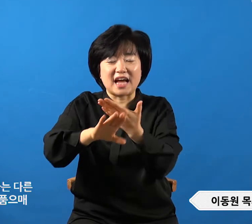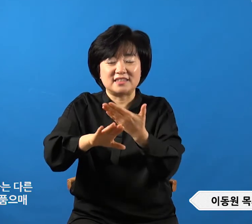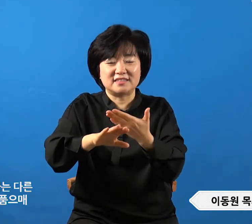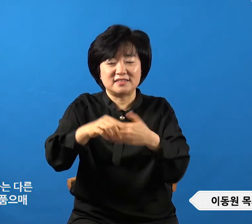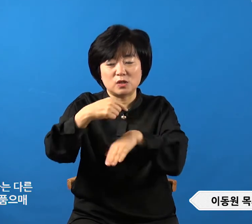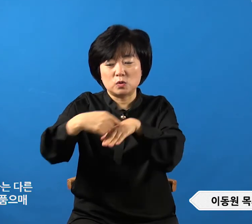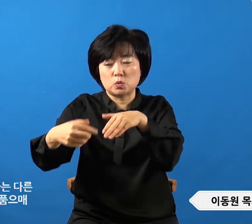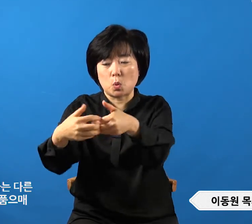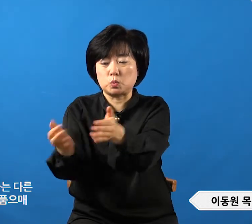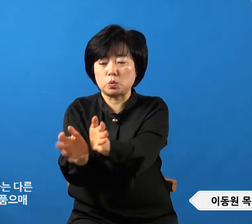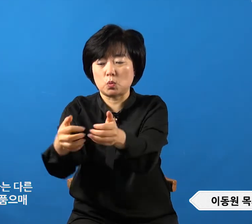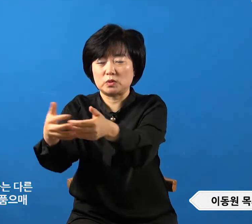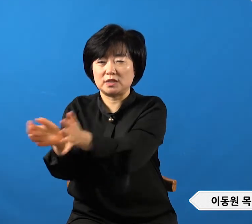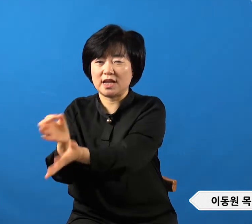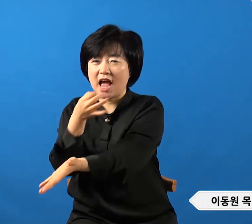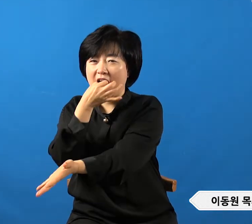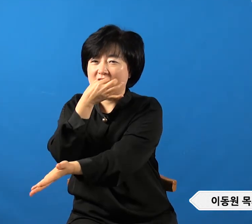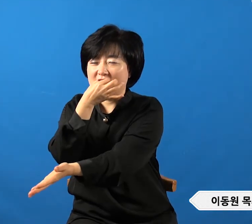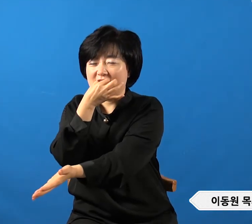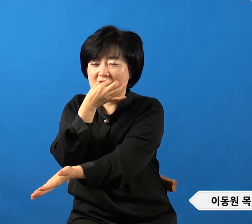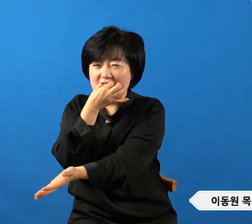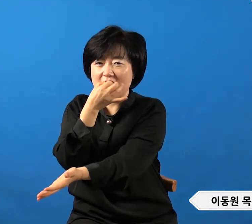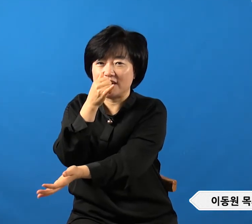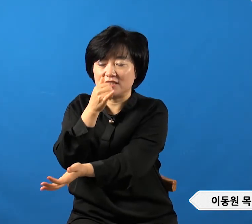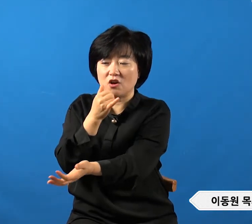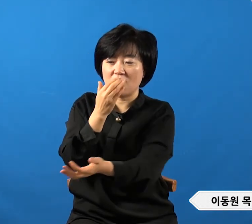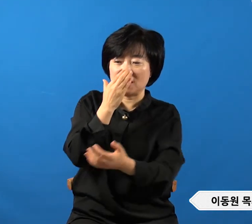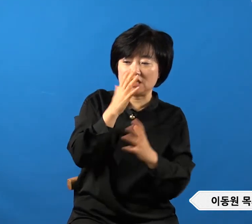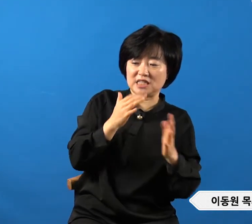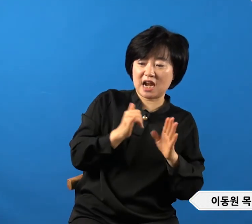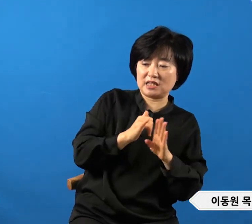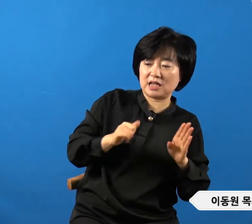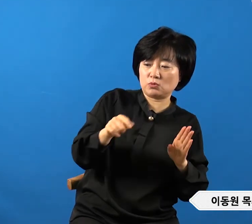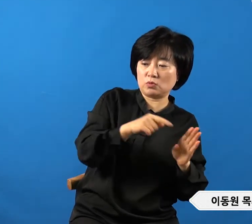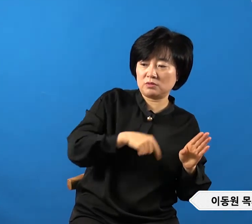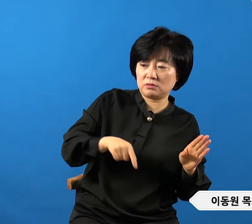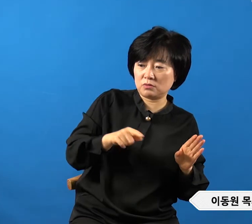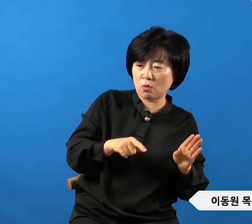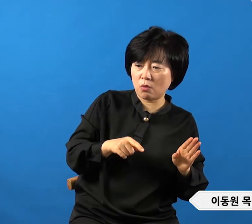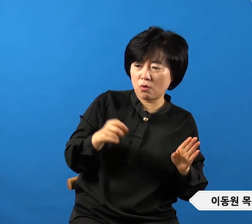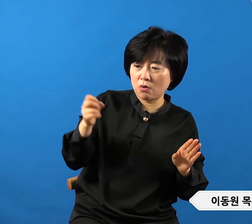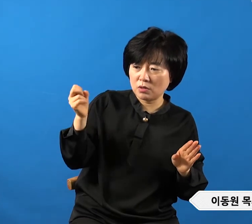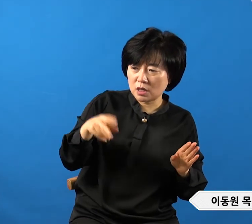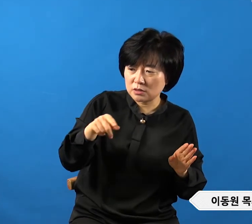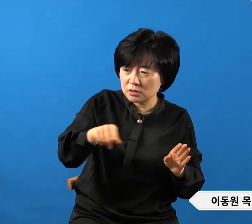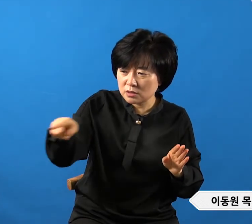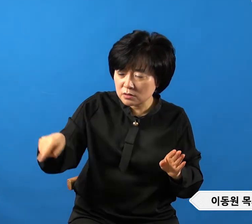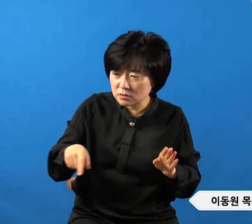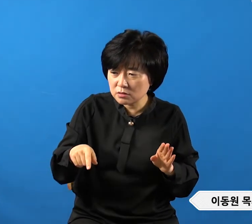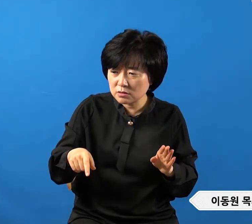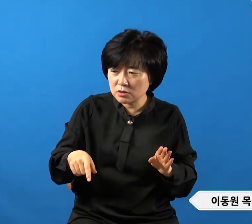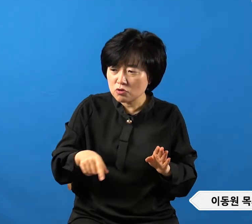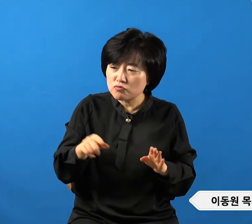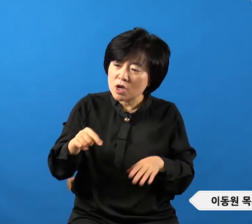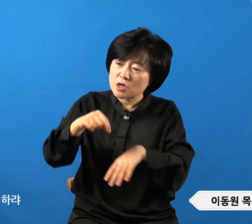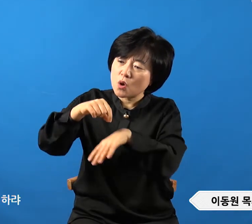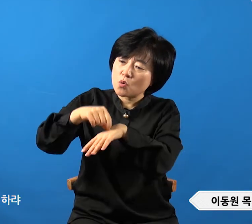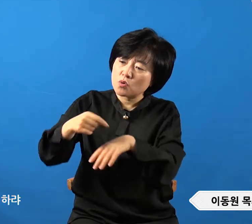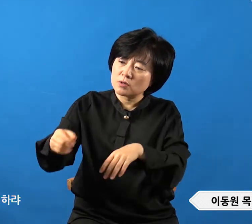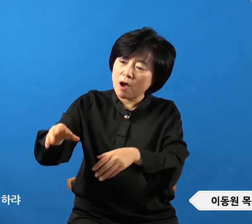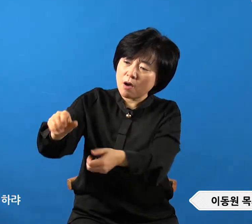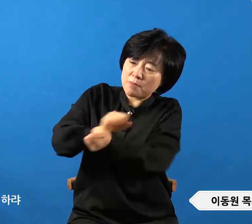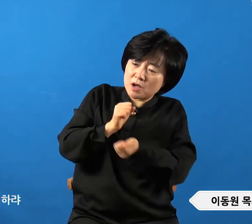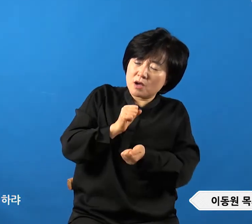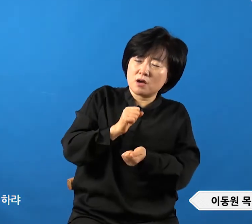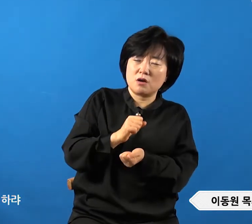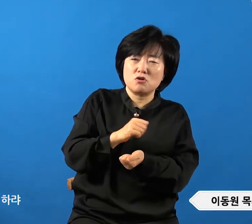인종들이 탐욕을 품음에 이스라엘 자손도 다시 울며 이르되 누가 우리에게 고기를 주어